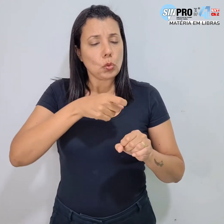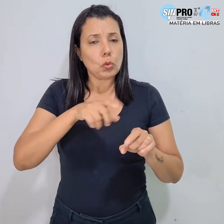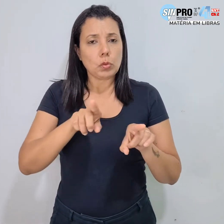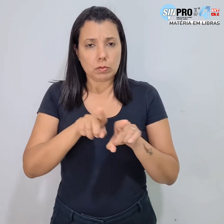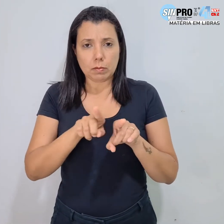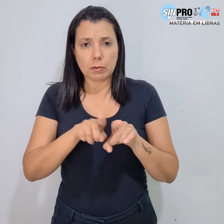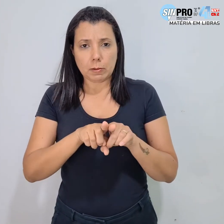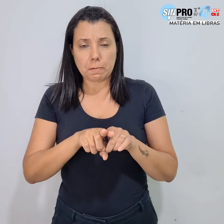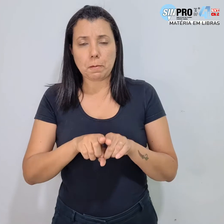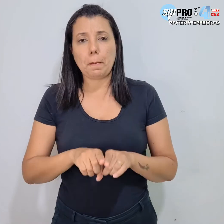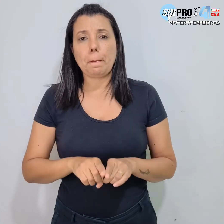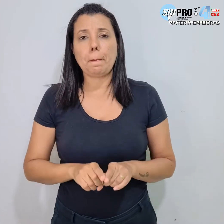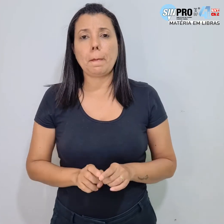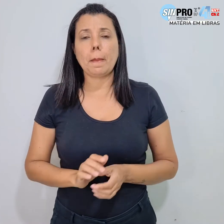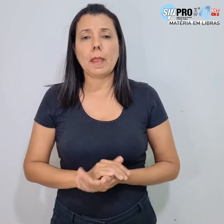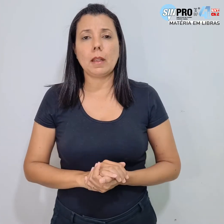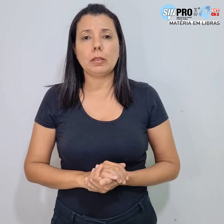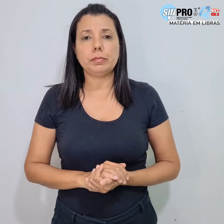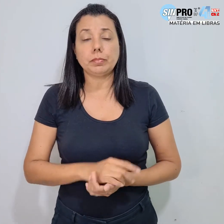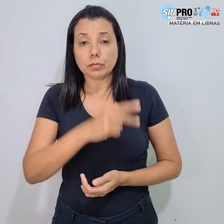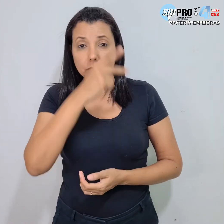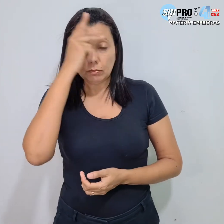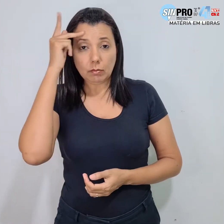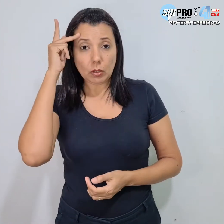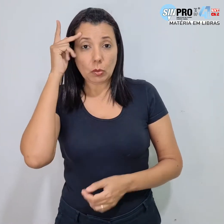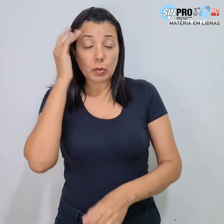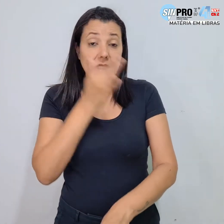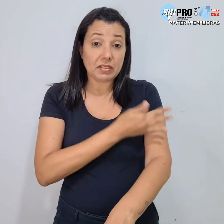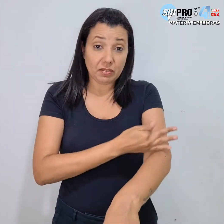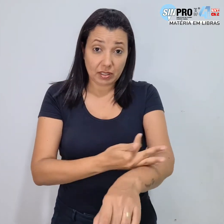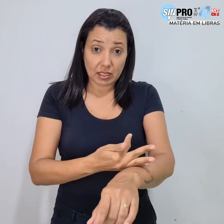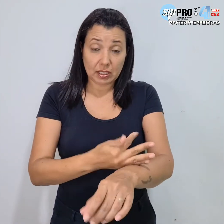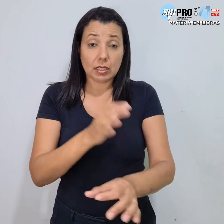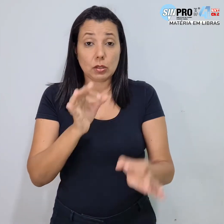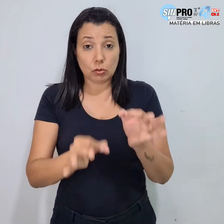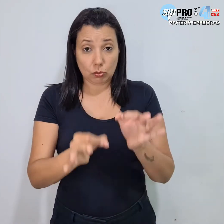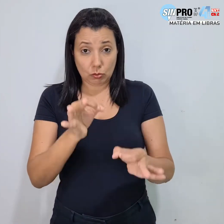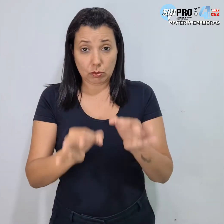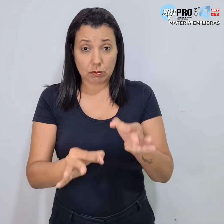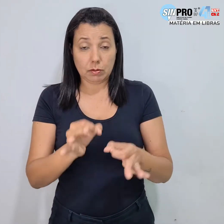e dividendos de pessoas físicas e jurídicas,